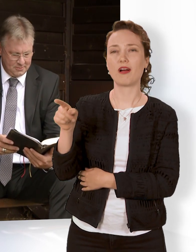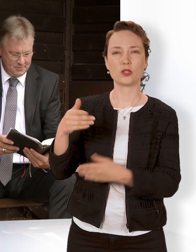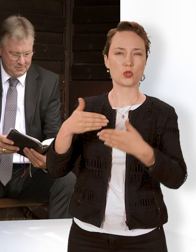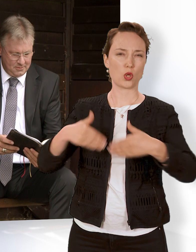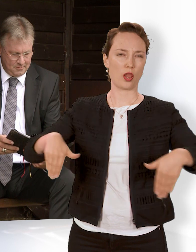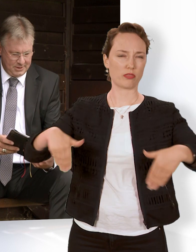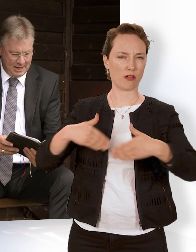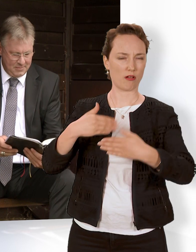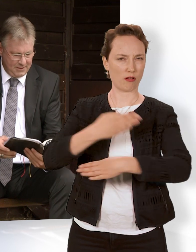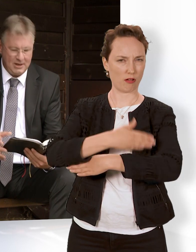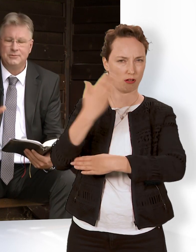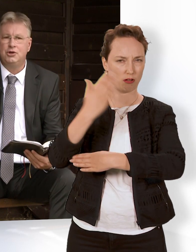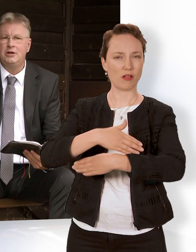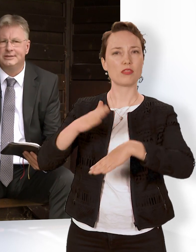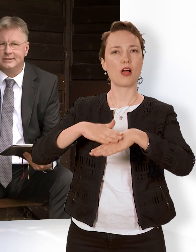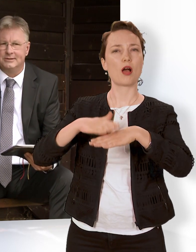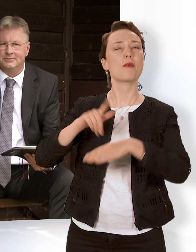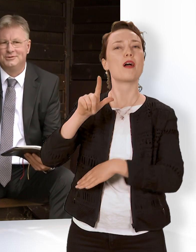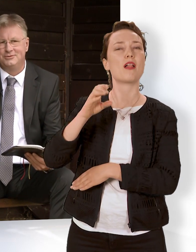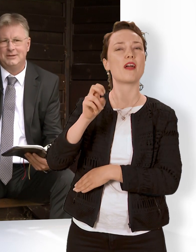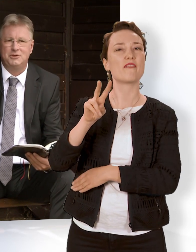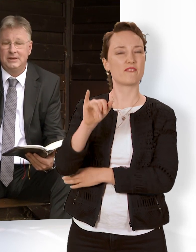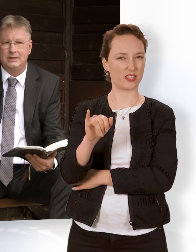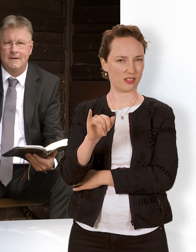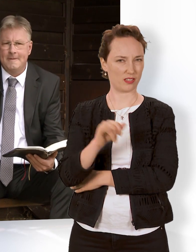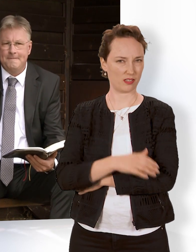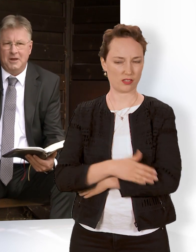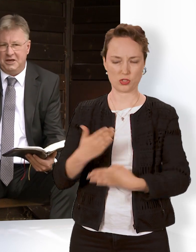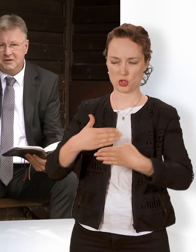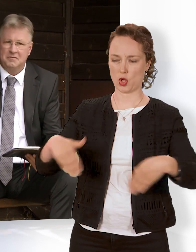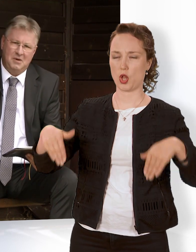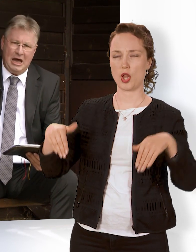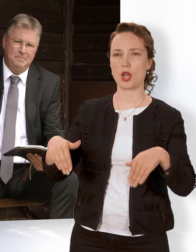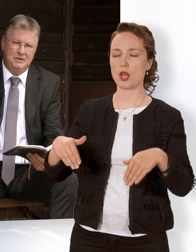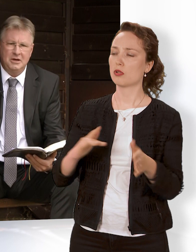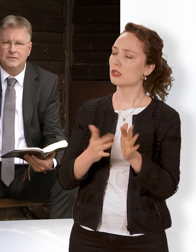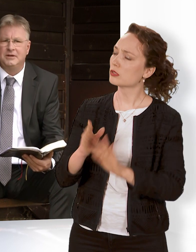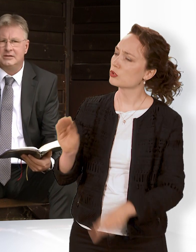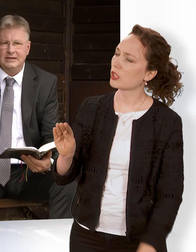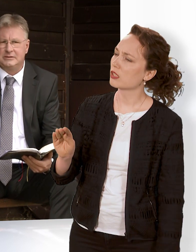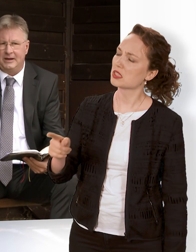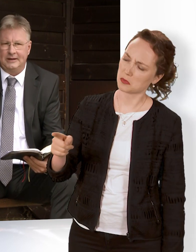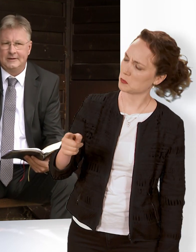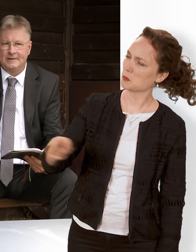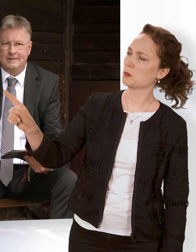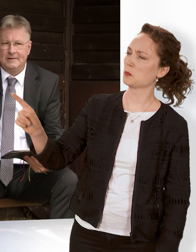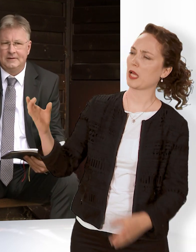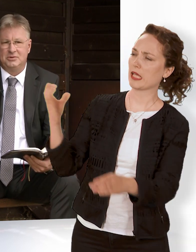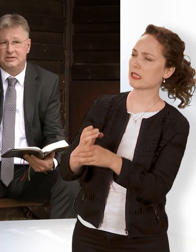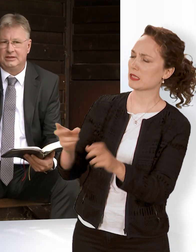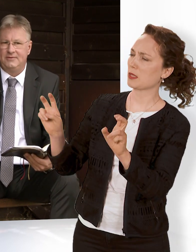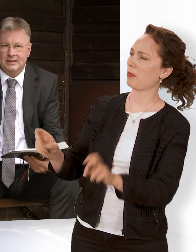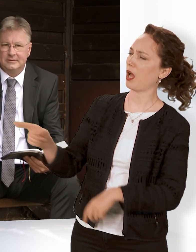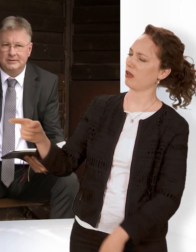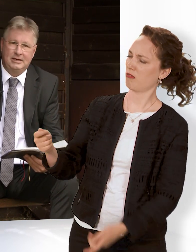Zöllner mit Namen Levi am Zoll sitzen. Und zu dem spricht er, Levi, ab mit dir auf die Ersatzbank. Du